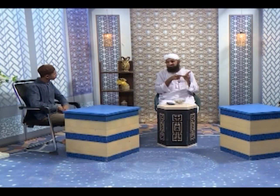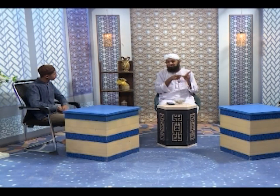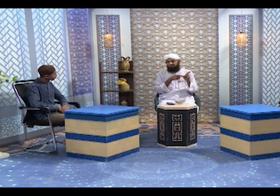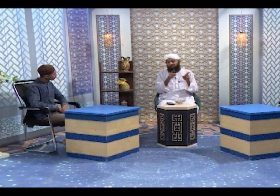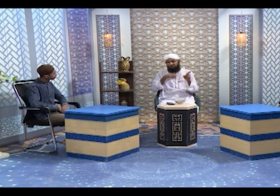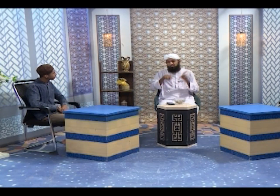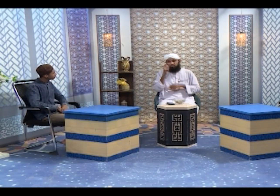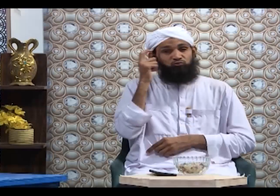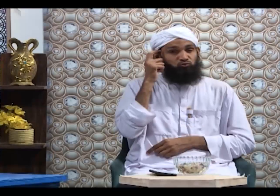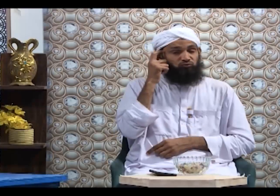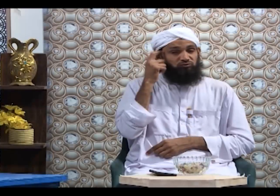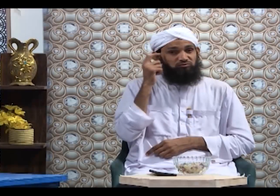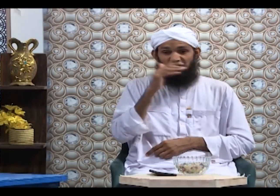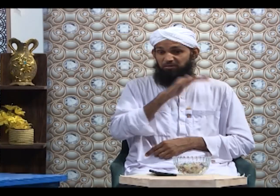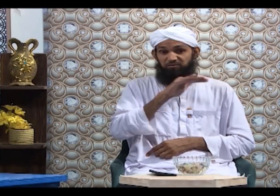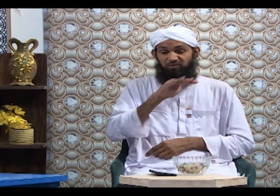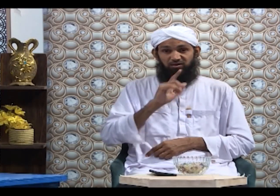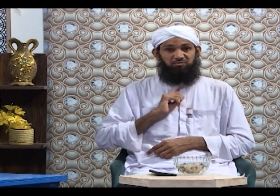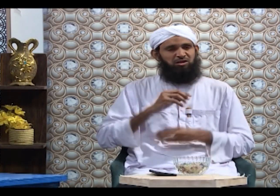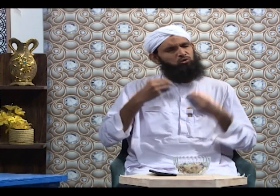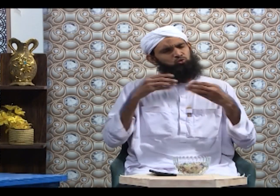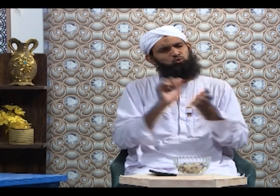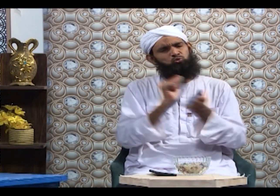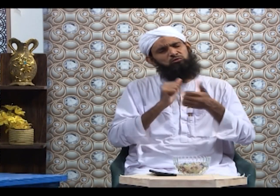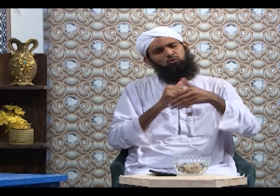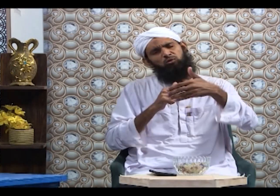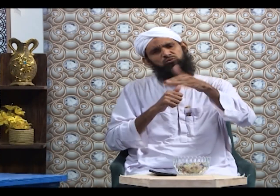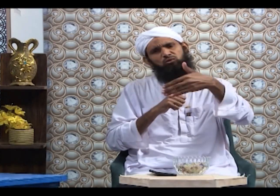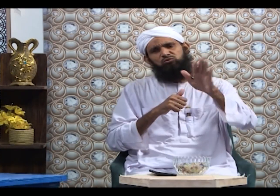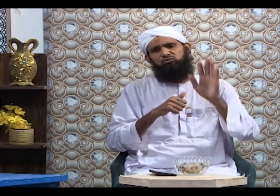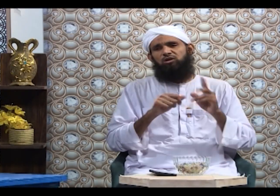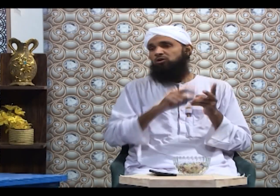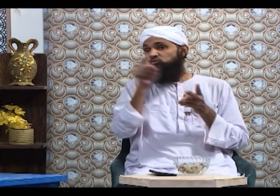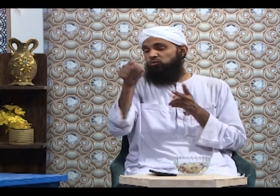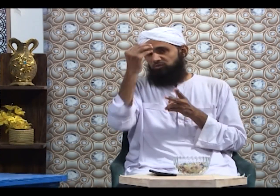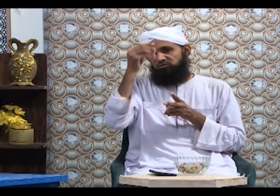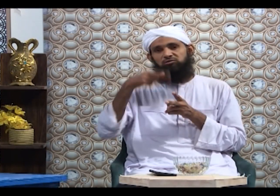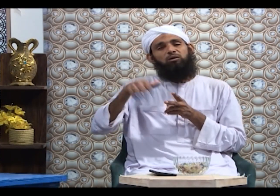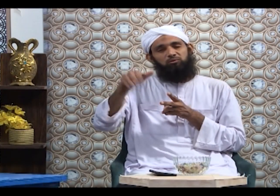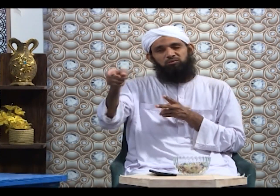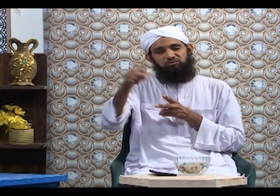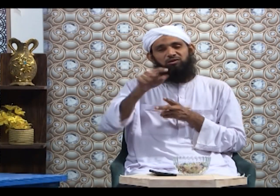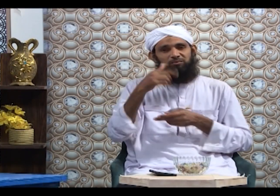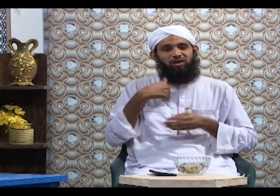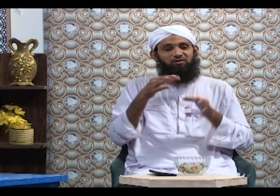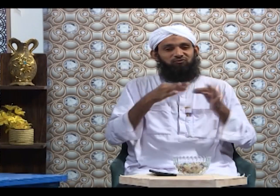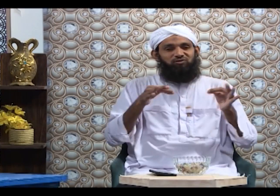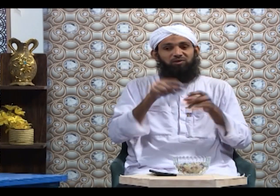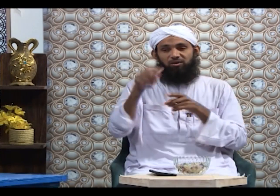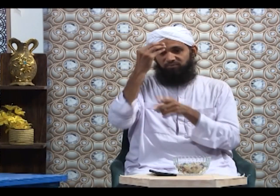عبرت ہی عبرت ہے جو اپنی اولاد کو آزاد چھوڑ دیتے ہیں یا کسی اور کے سپرد کر دیتے ہیں کہ آپ میرے بال بچوں کا خیال رکھیے گا، ان کو